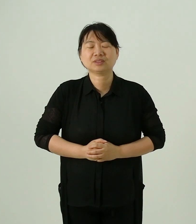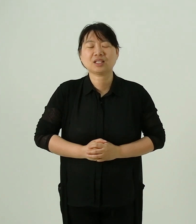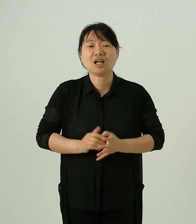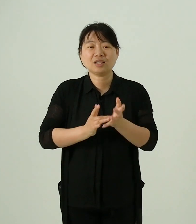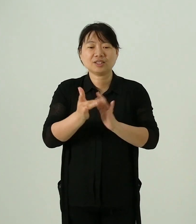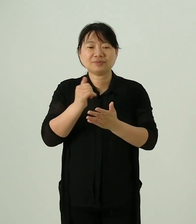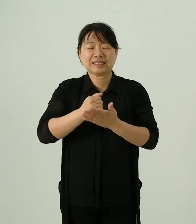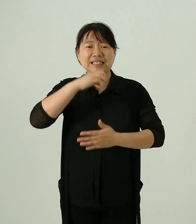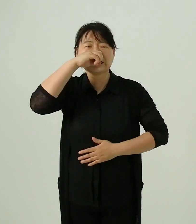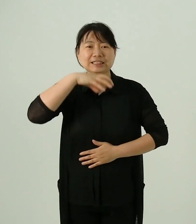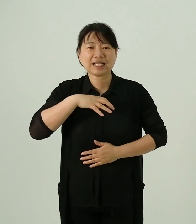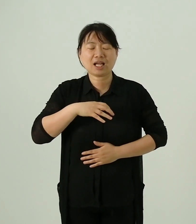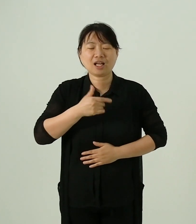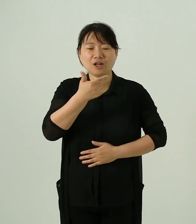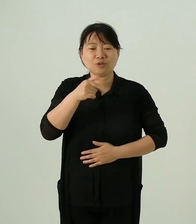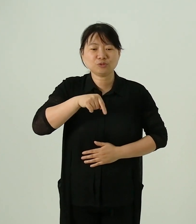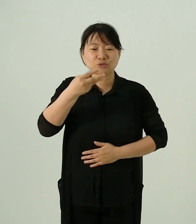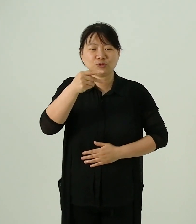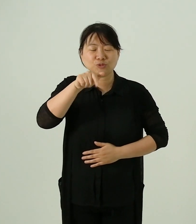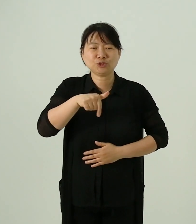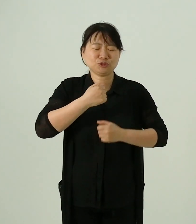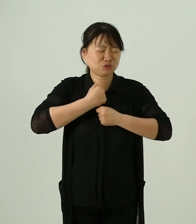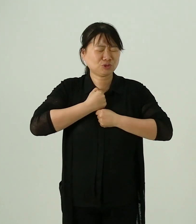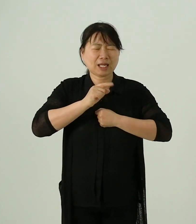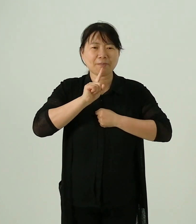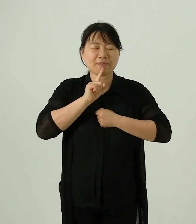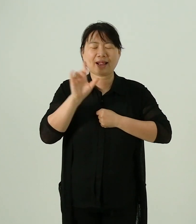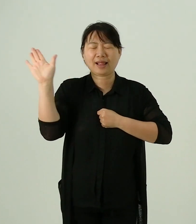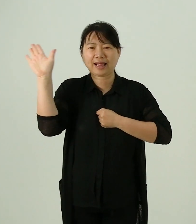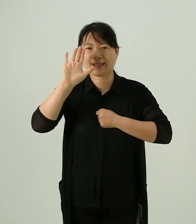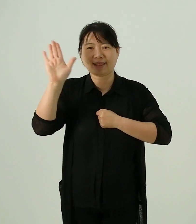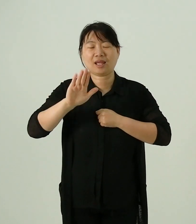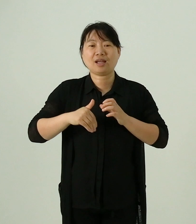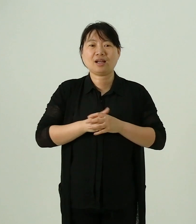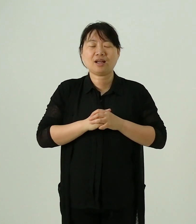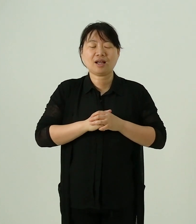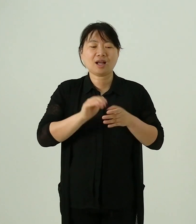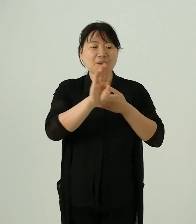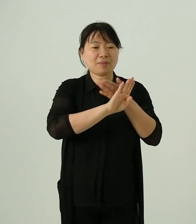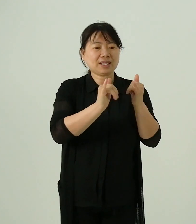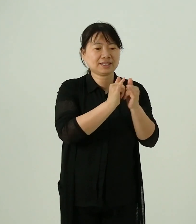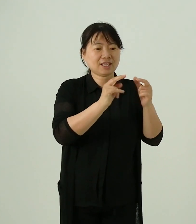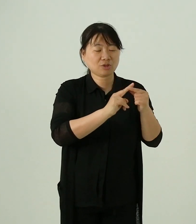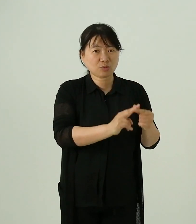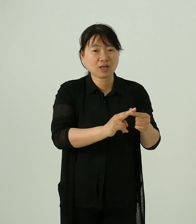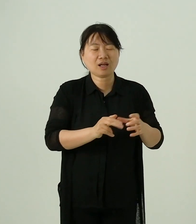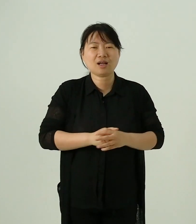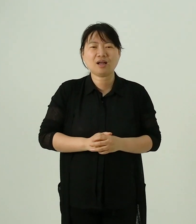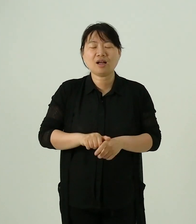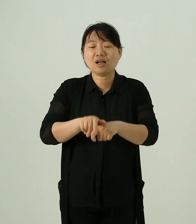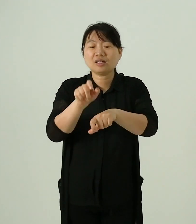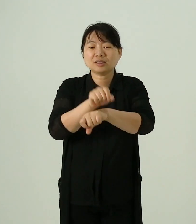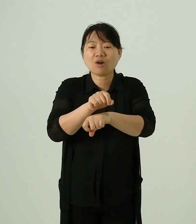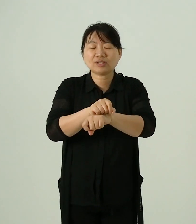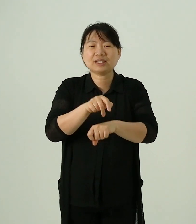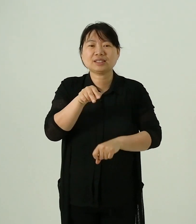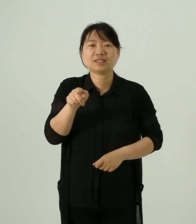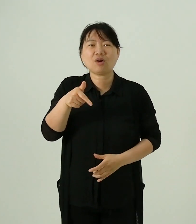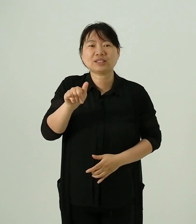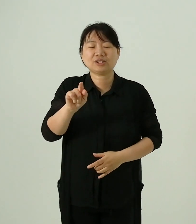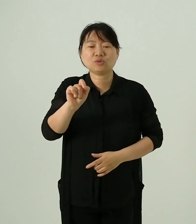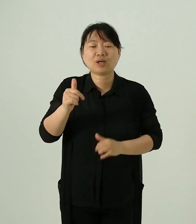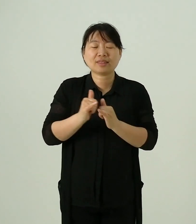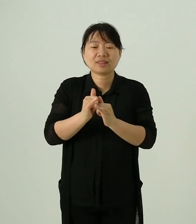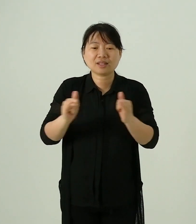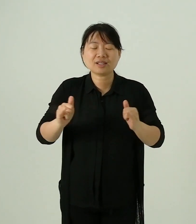예수님은 그냥 누룩을 주의하라라고 말하지 않았고, 바리새인과 서기관들의 누룩을